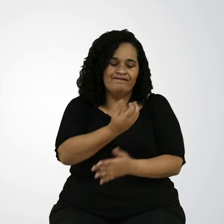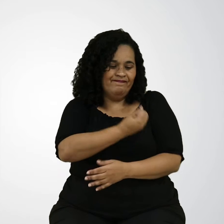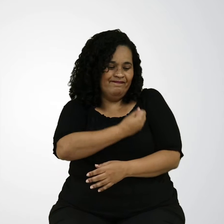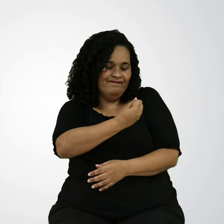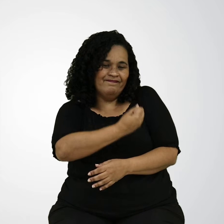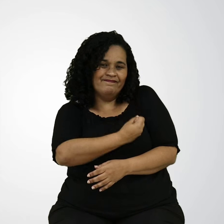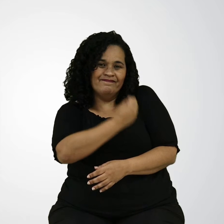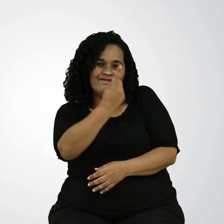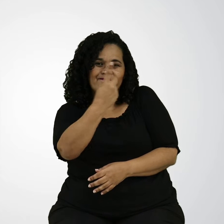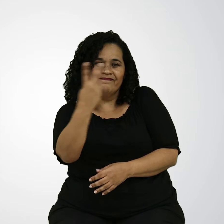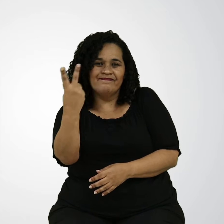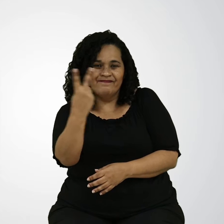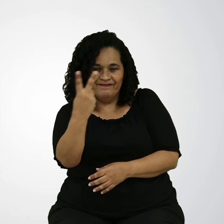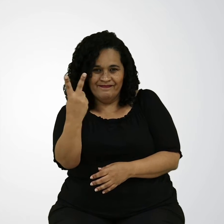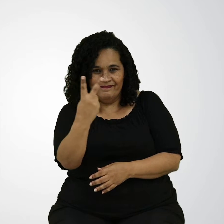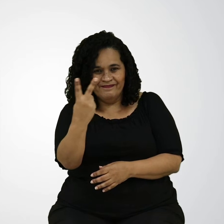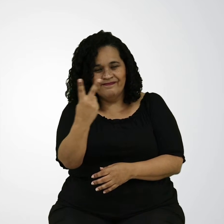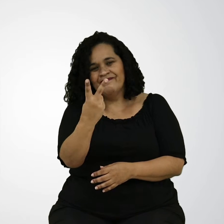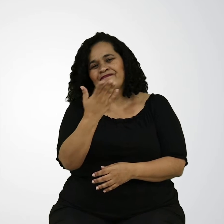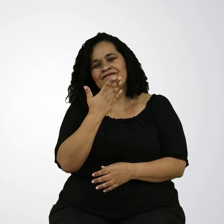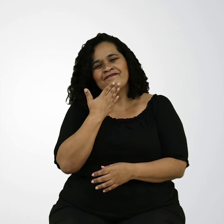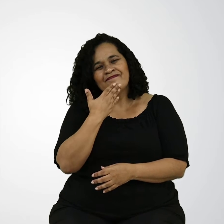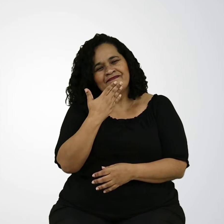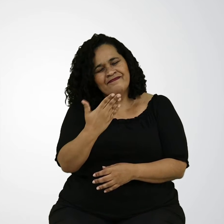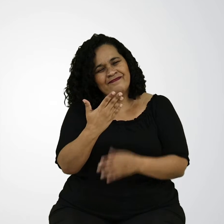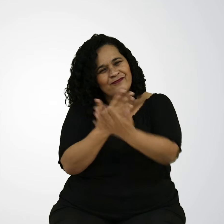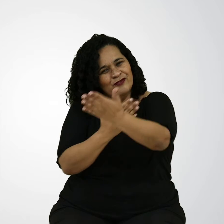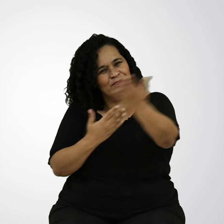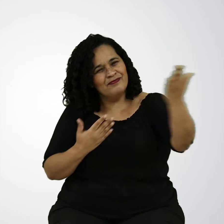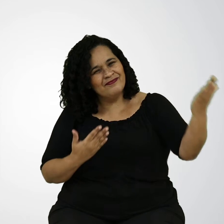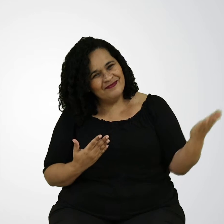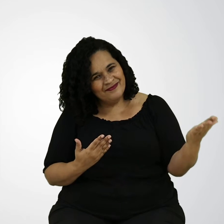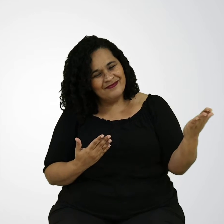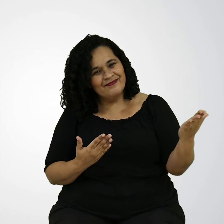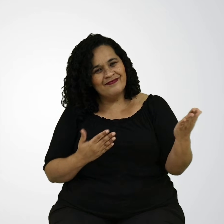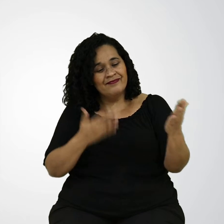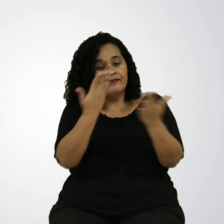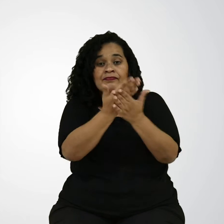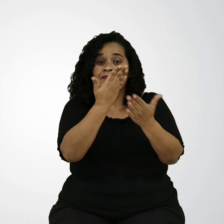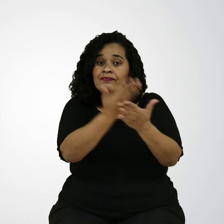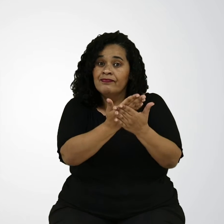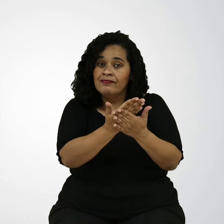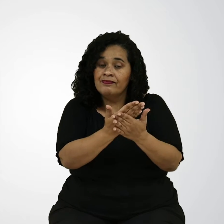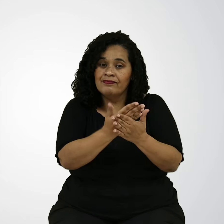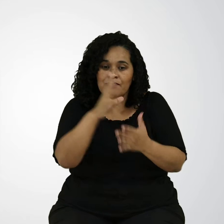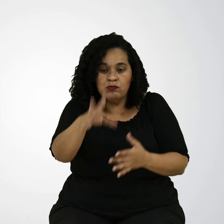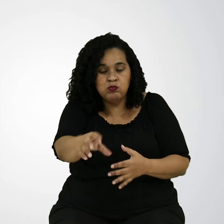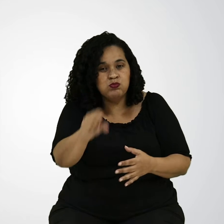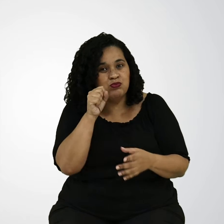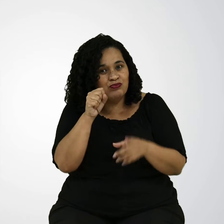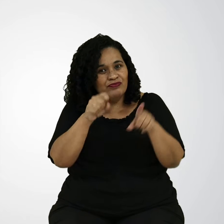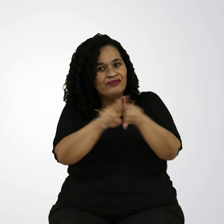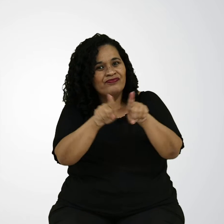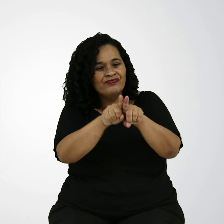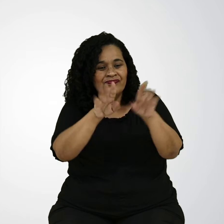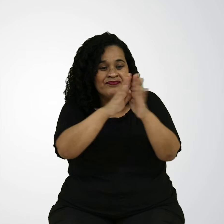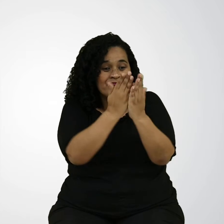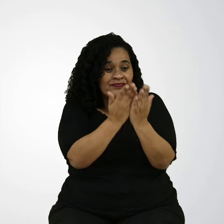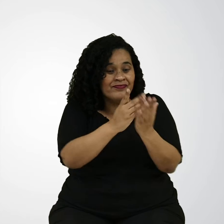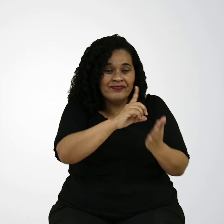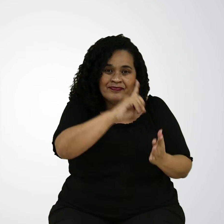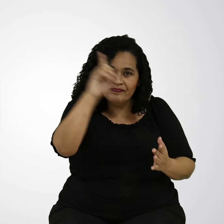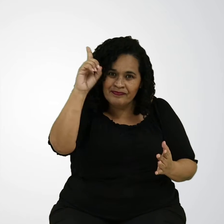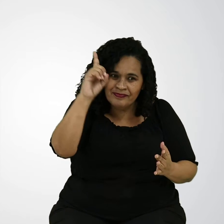número 12. Eu queria que você separasse aí a lição bíblica, que você separasse aí a sua